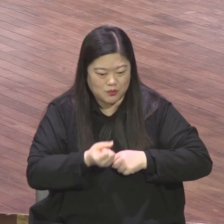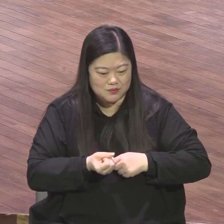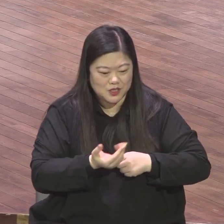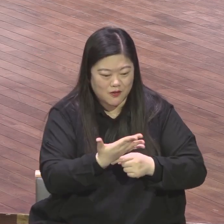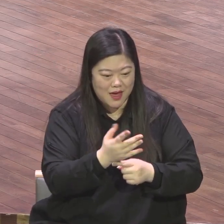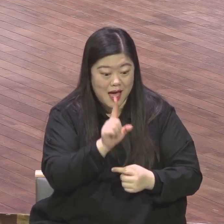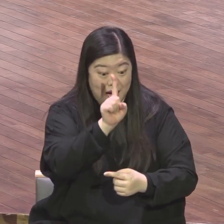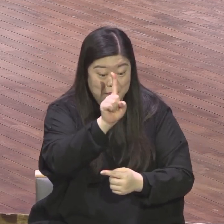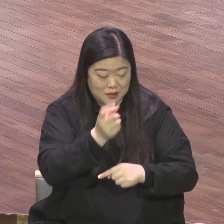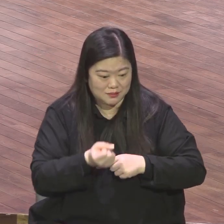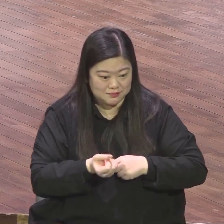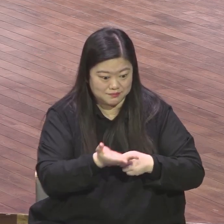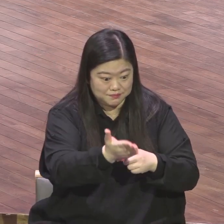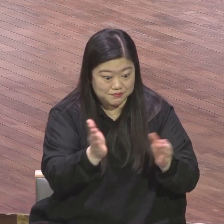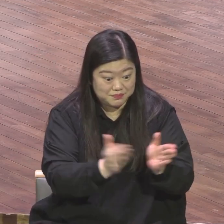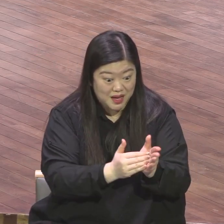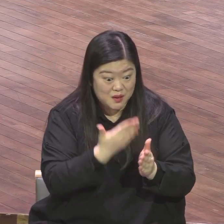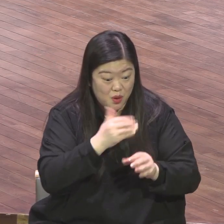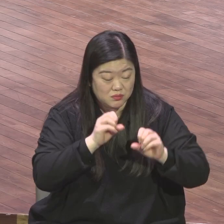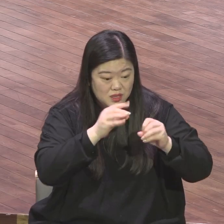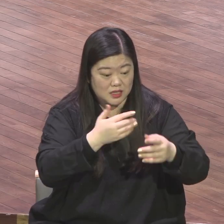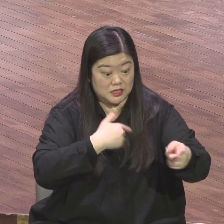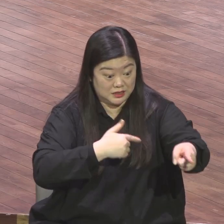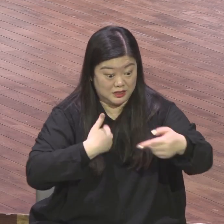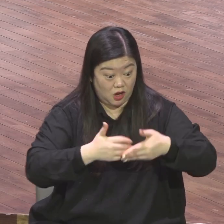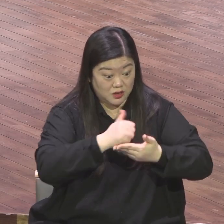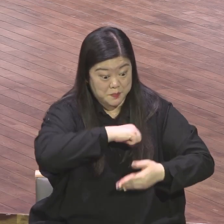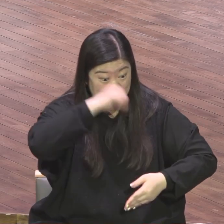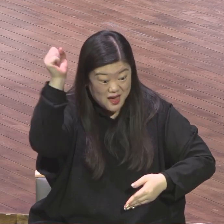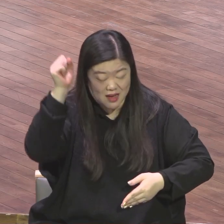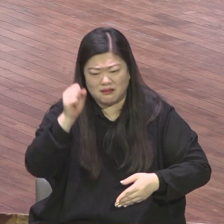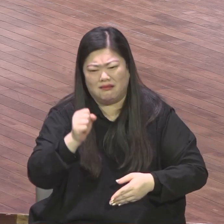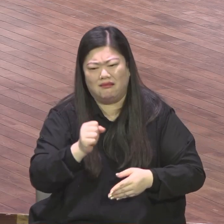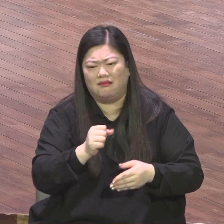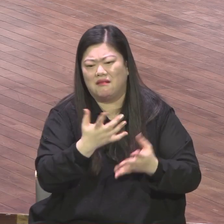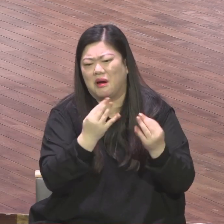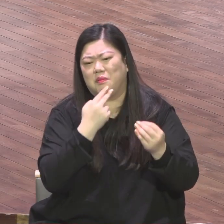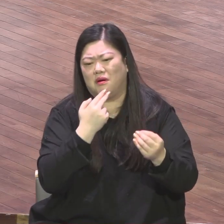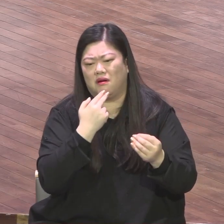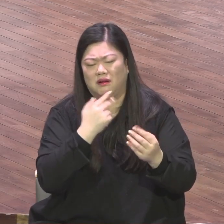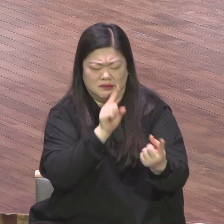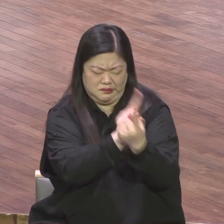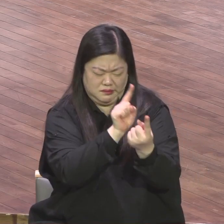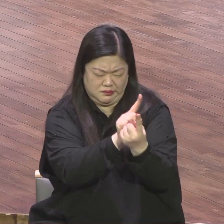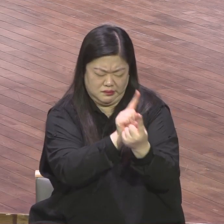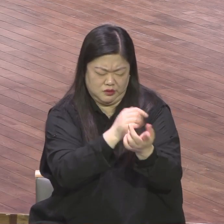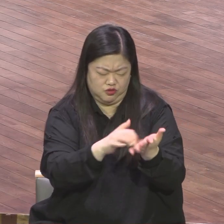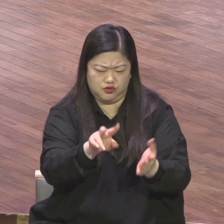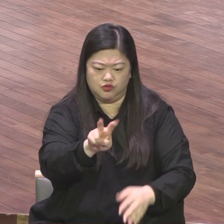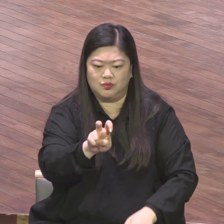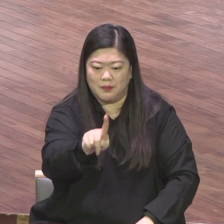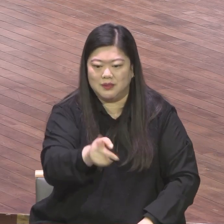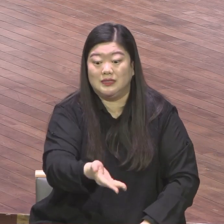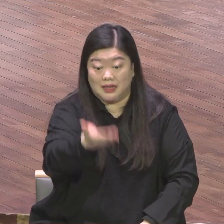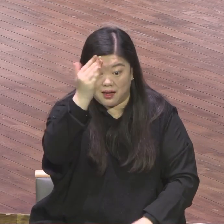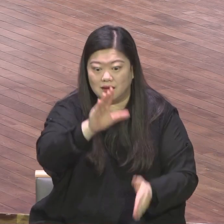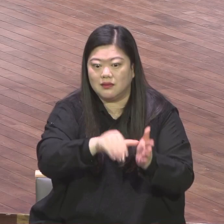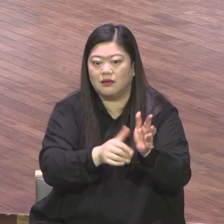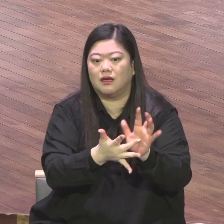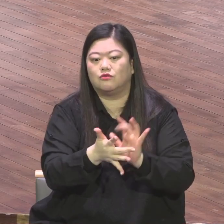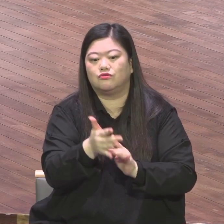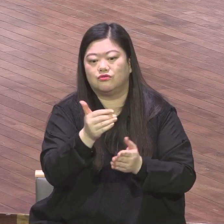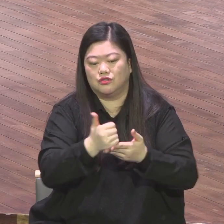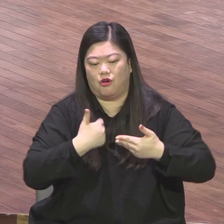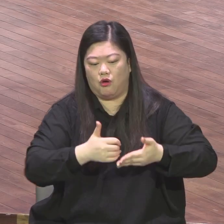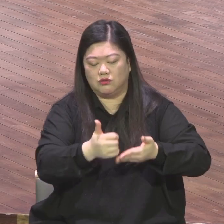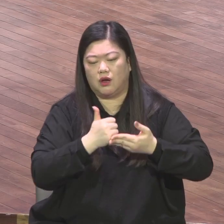얼마나 필요한가를 말하는 거죠. 복음 전했는데 안 믿는다. 21분 찾아가 보십시오. 21분 쉽지 않을